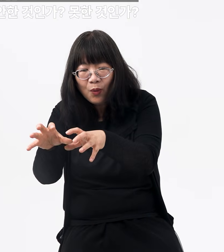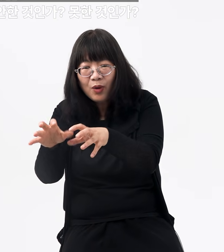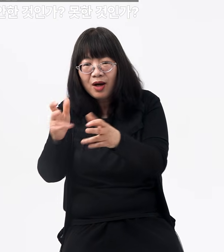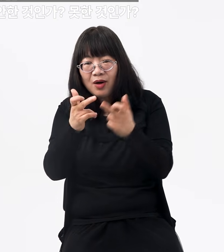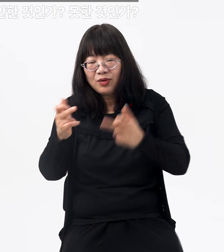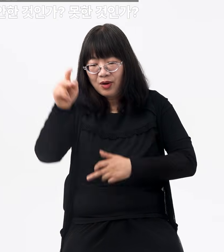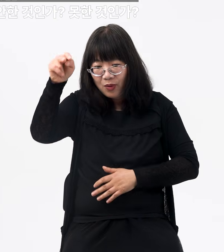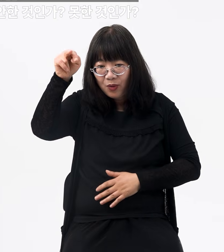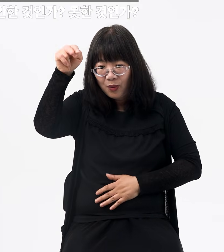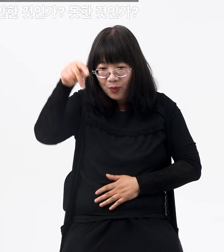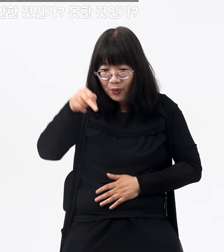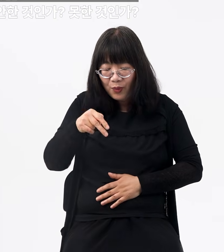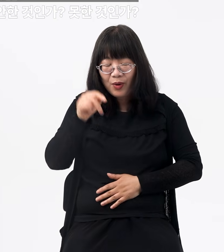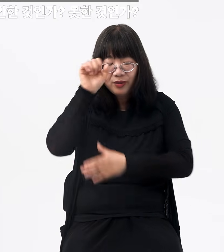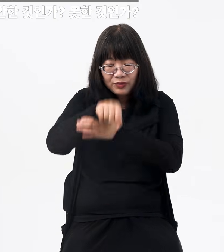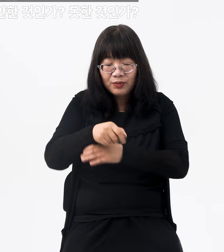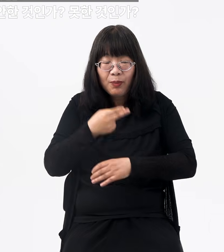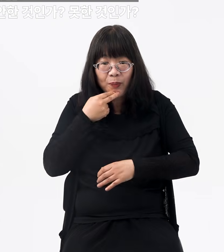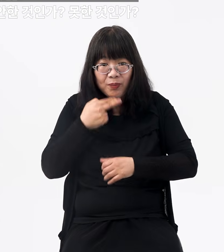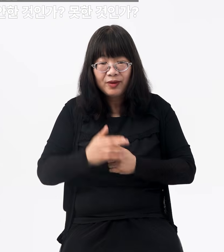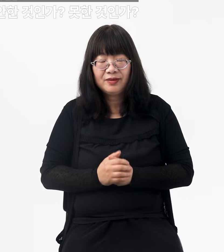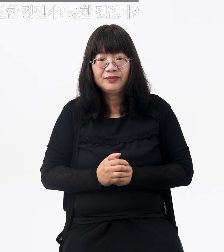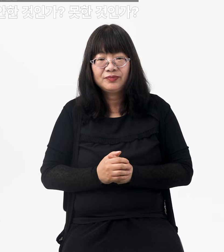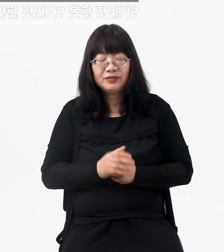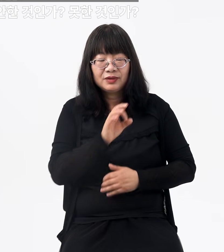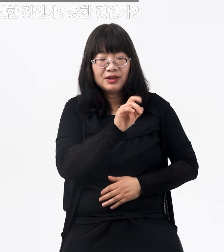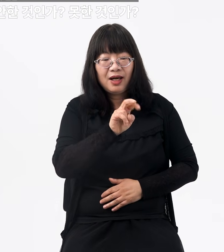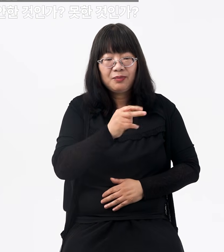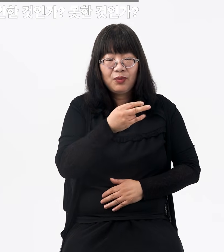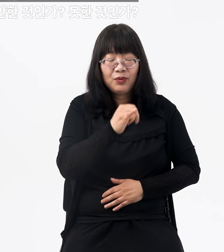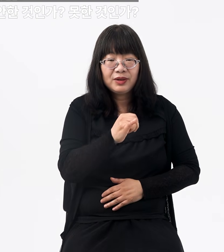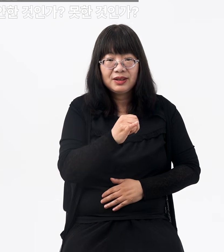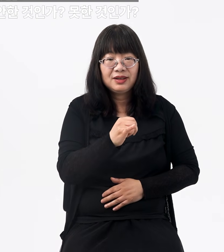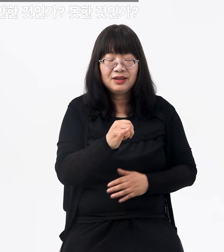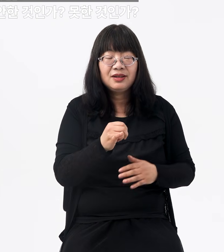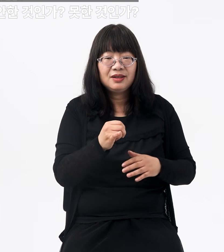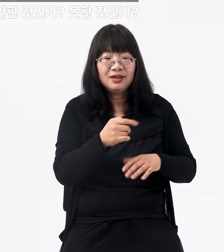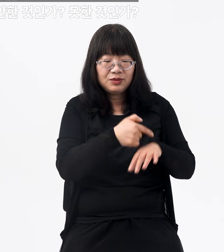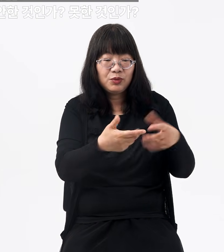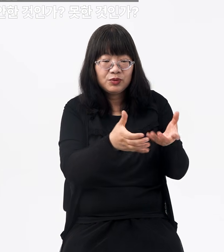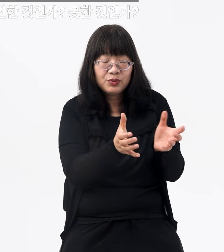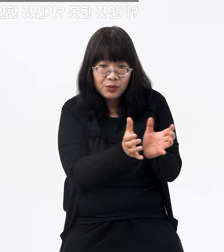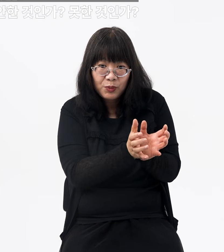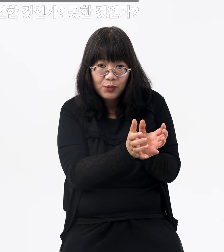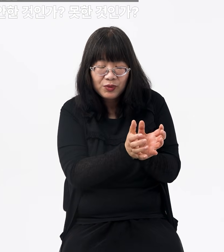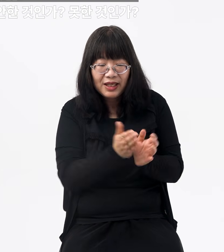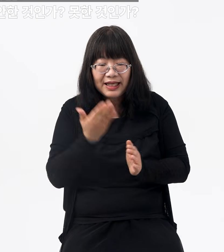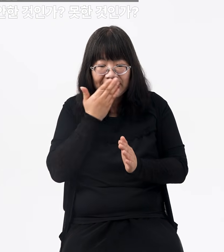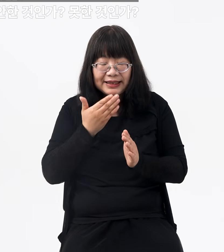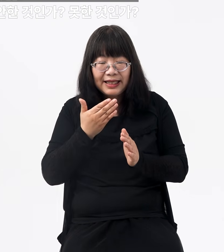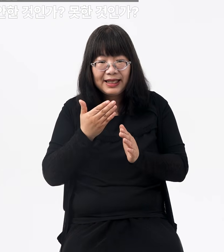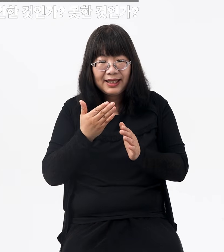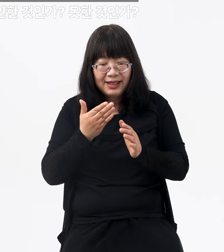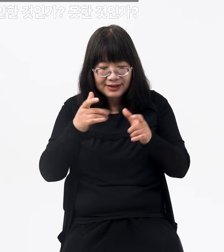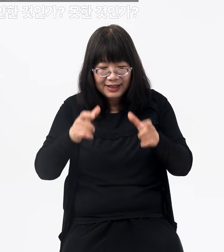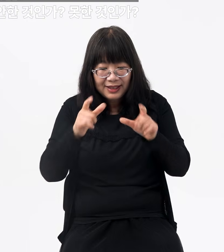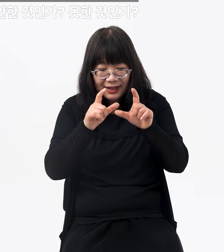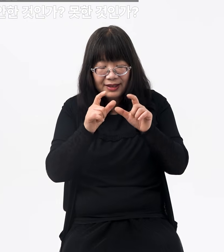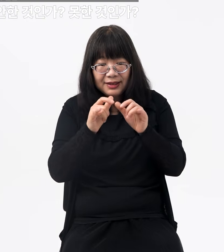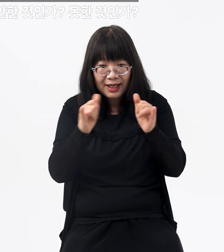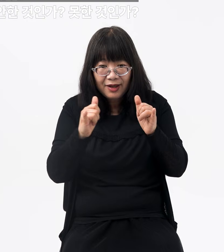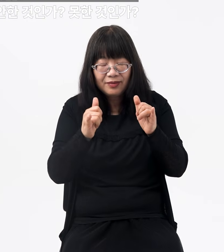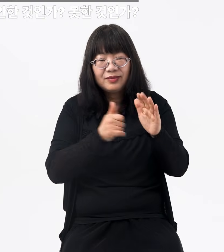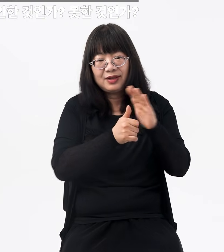용납하지 아니하였으며. 자, 나중에 아모리 족속은 가나안 원주민의 대표 중에 하나입니다. 그 아모리